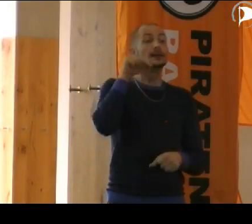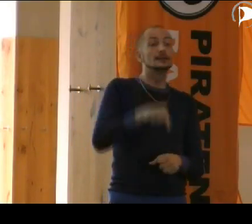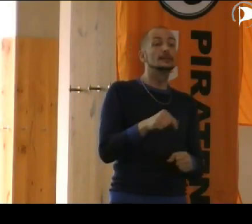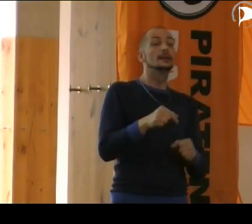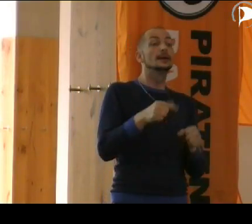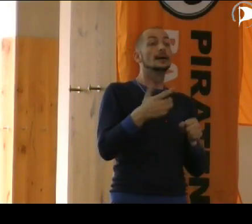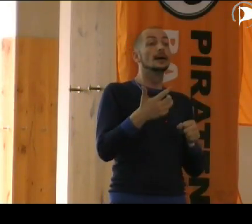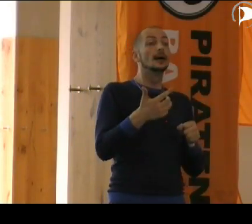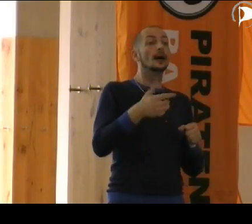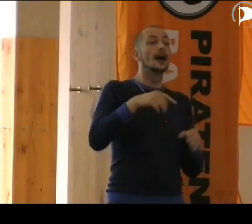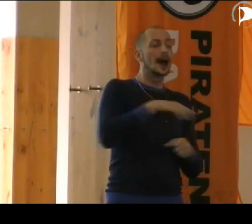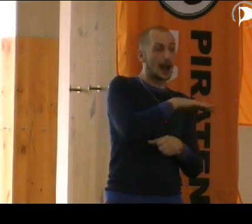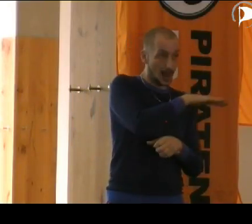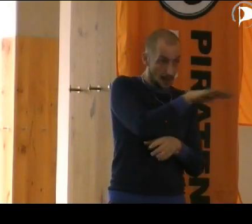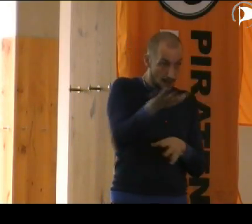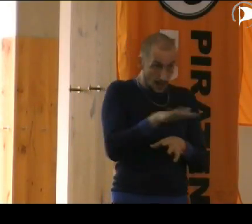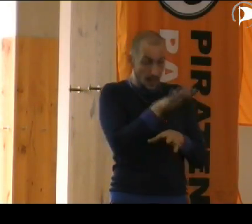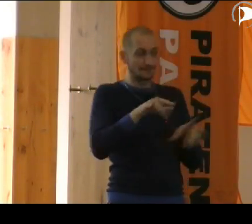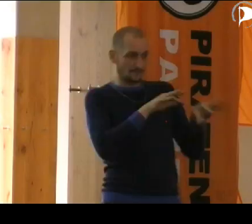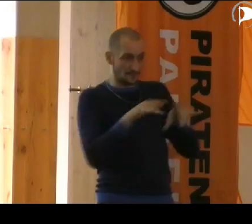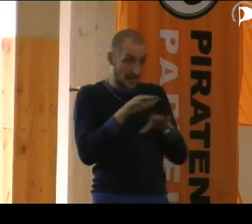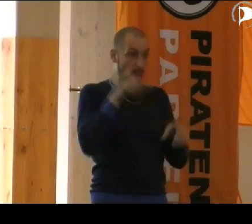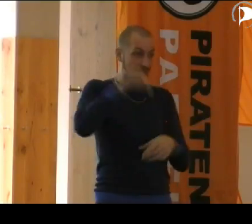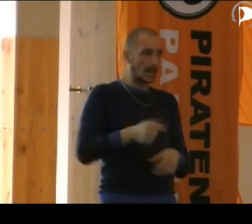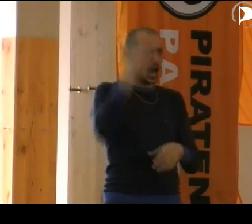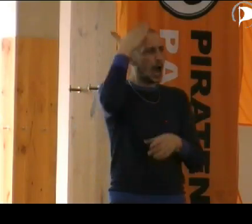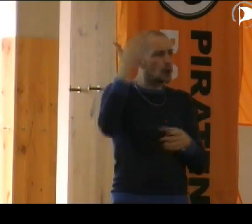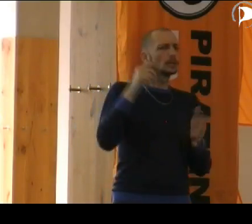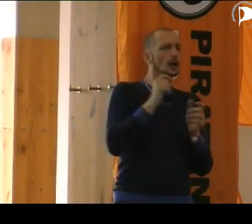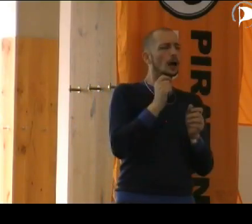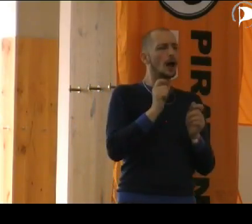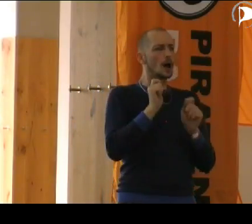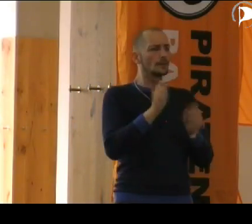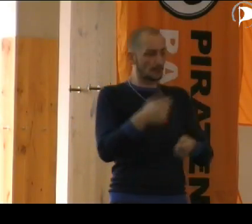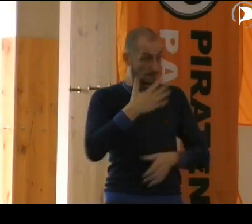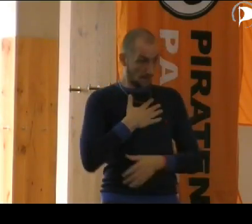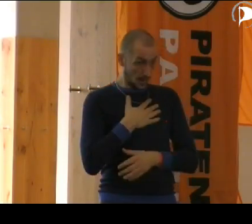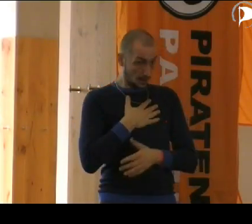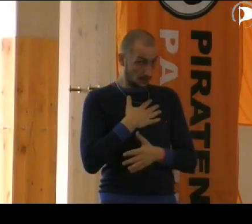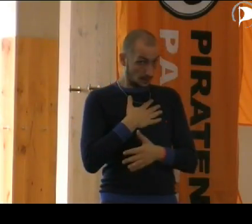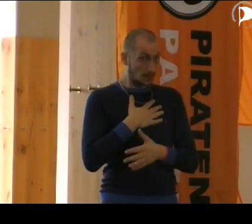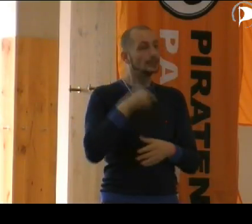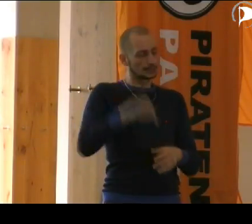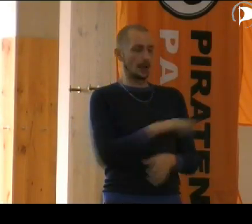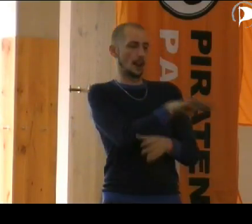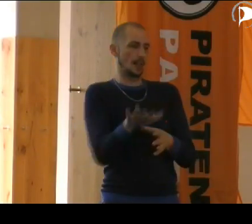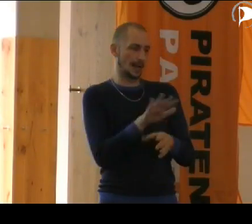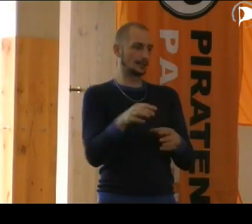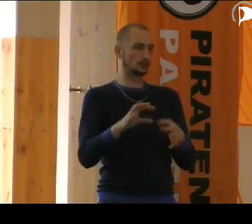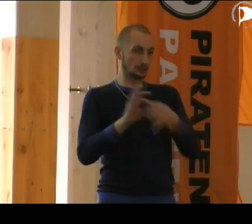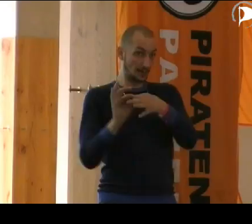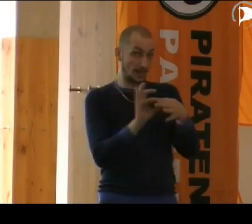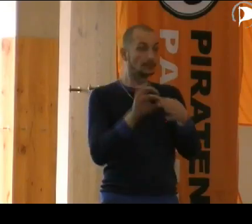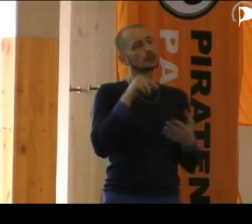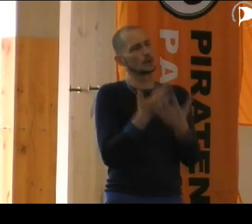verbreitung in irland war die hauptaufgabe in einer beratungstätigkeit natürlich im land dazu gehörte zum beispiel